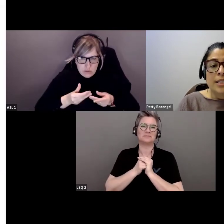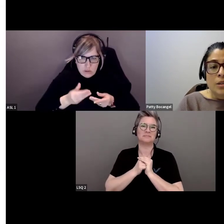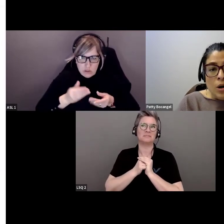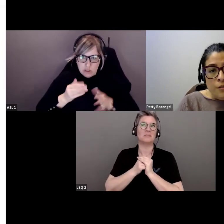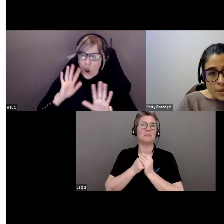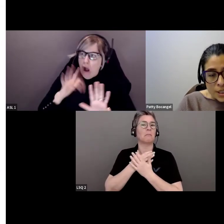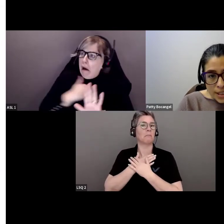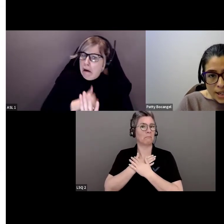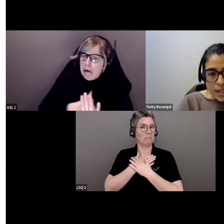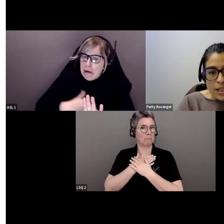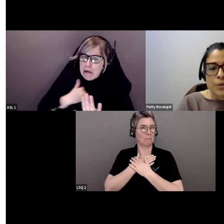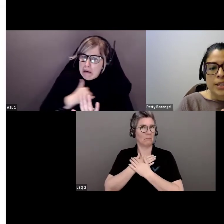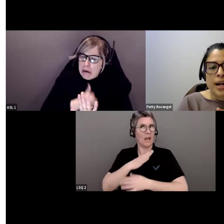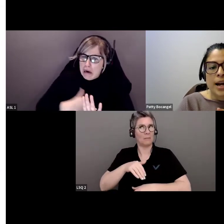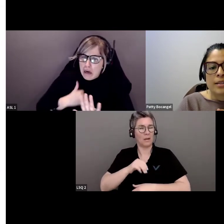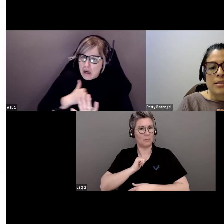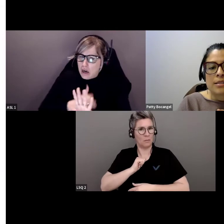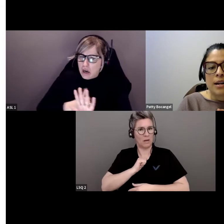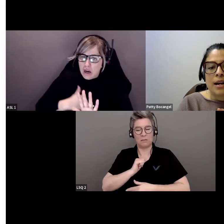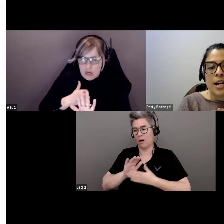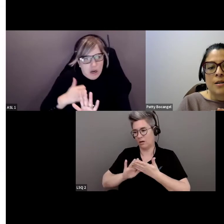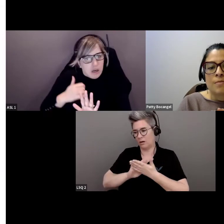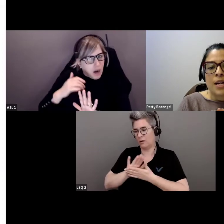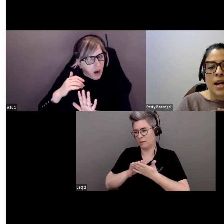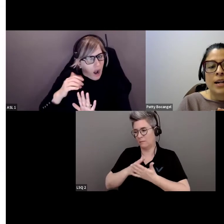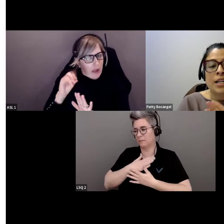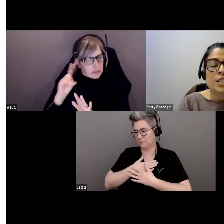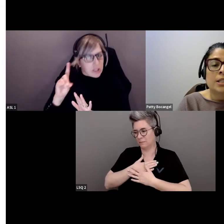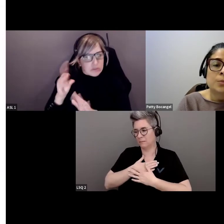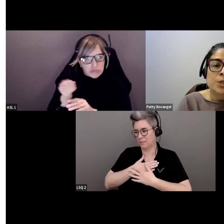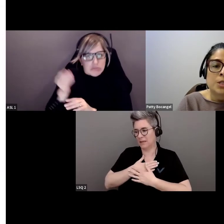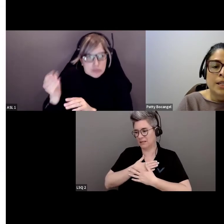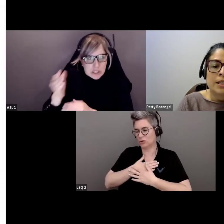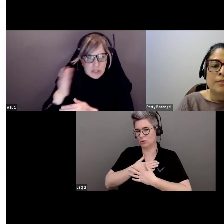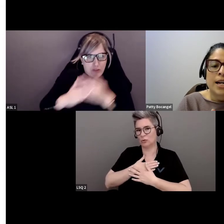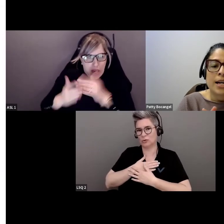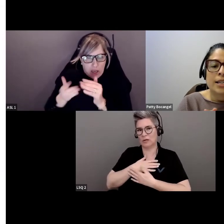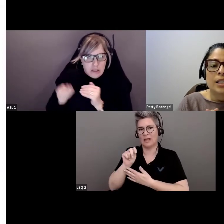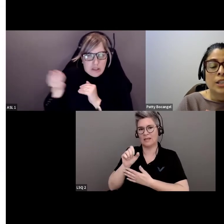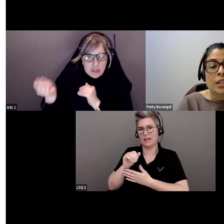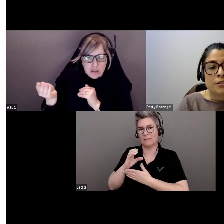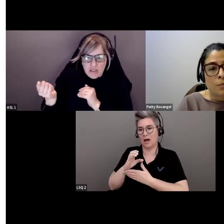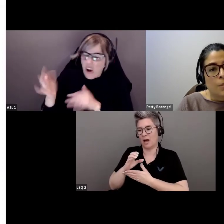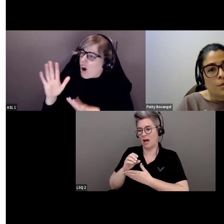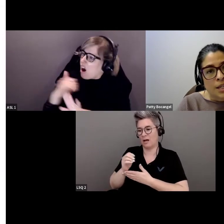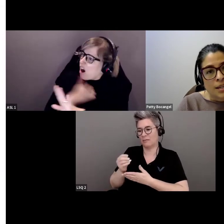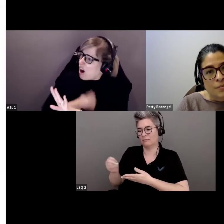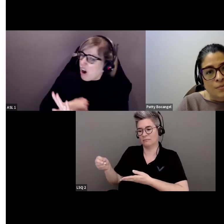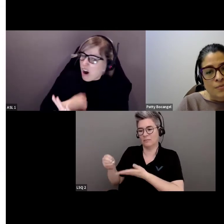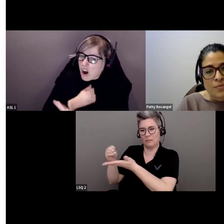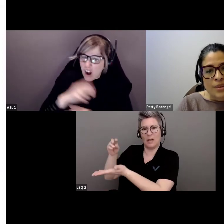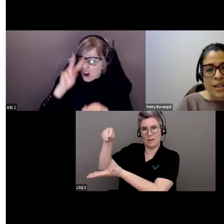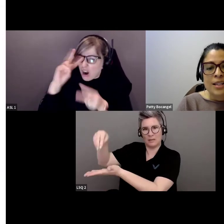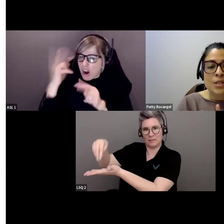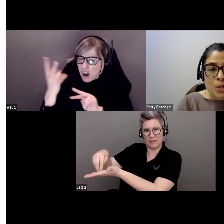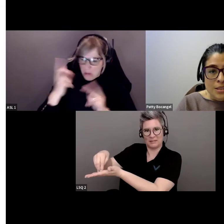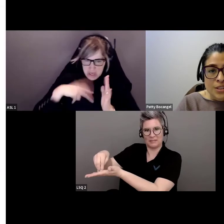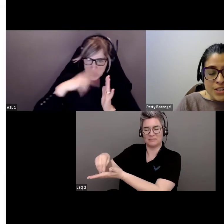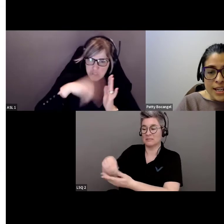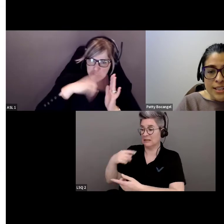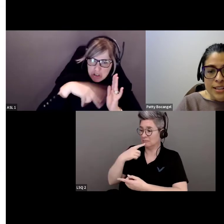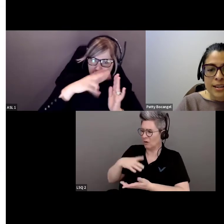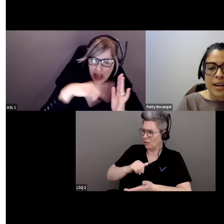Alors, à ce moment-là, j'ai présenté mes excuses et je lui ai remis le tabac dans la main et je lui ai dit ce que j'avais